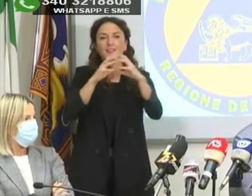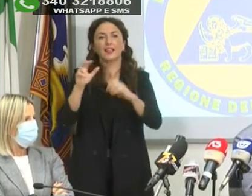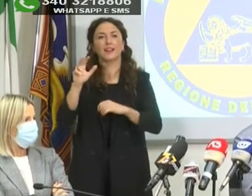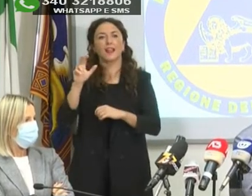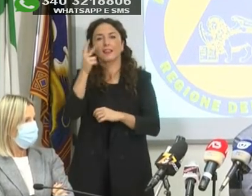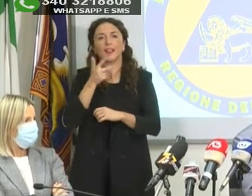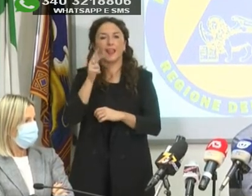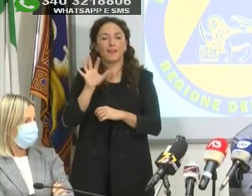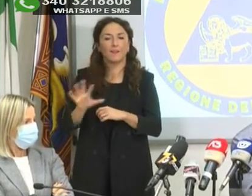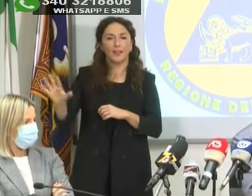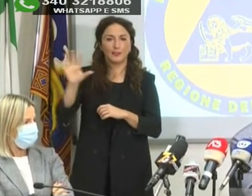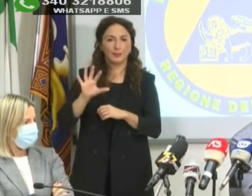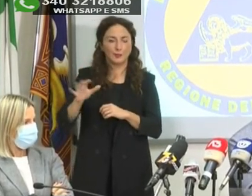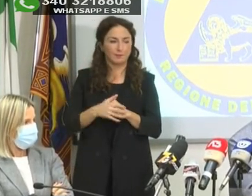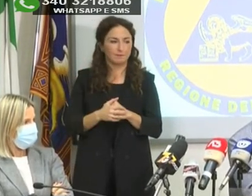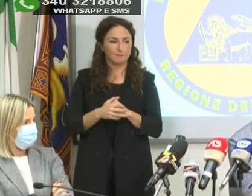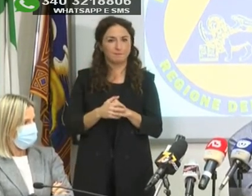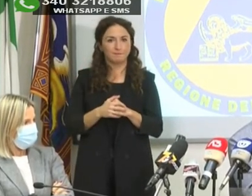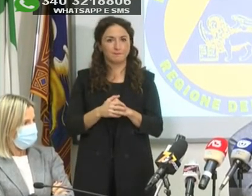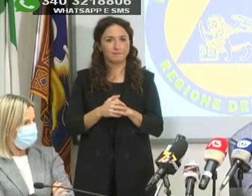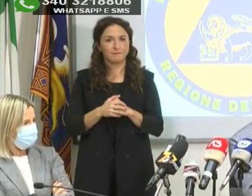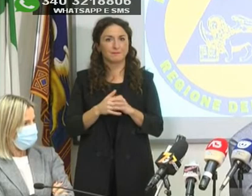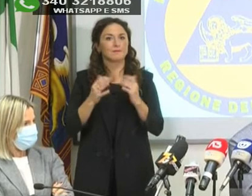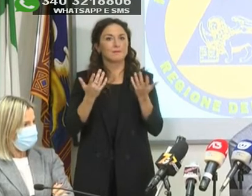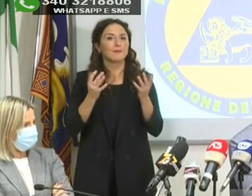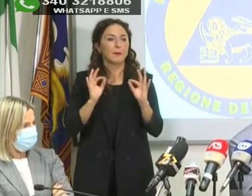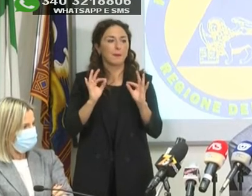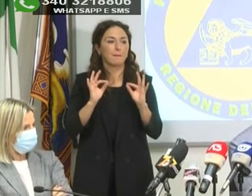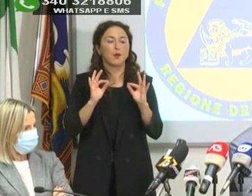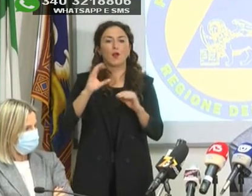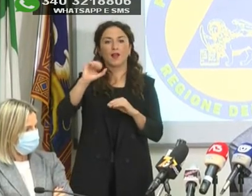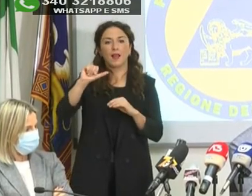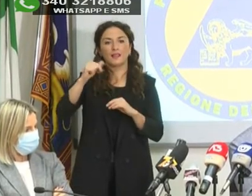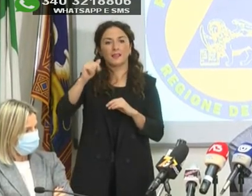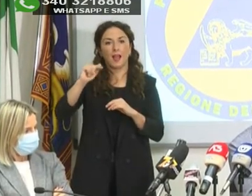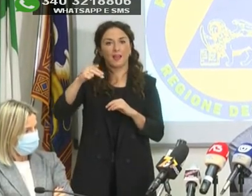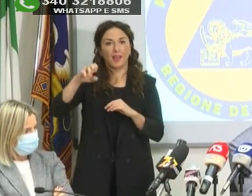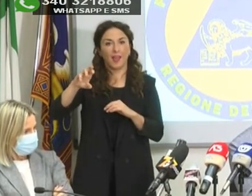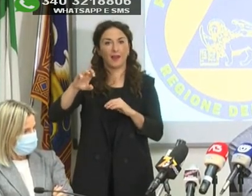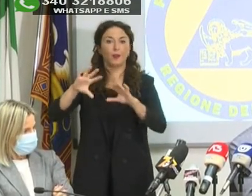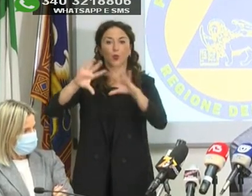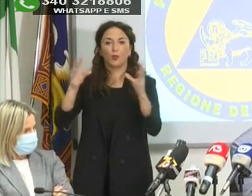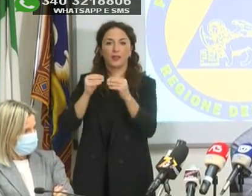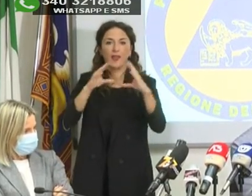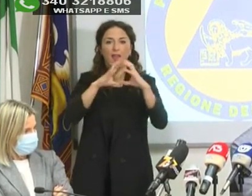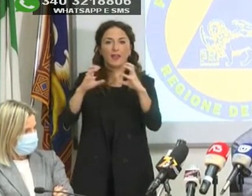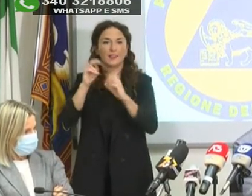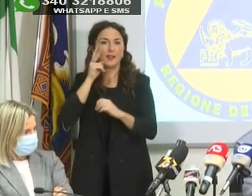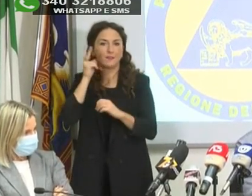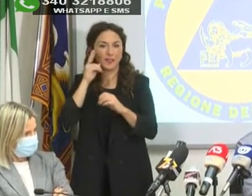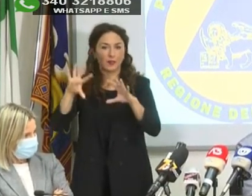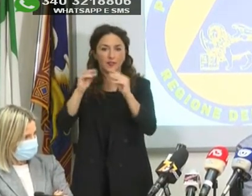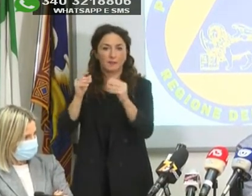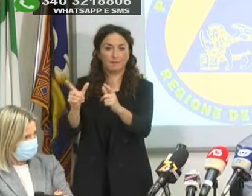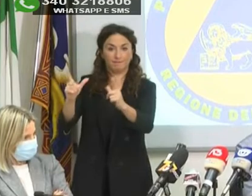Trevigiano, la distillazione l'ha fatta a Castagnere e poi tutte le aziende vitivinicole si sono messe assieme. Quindi volevo ringraziare,